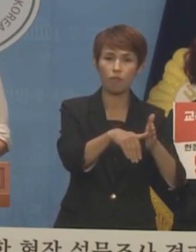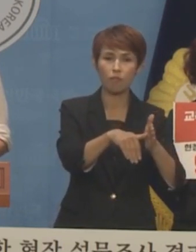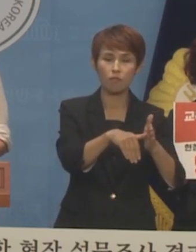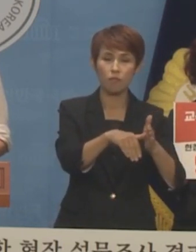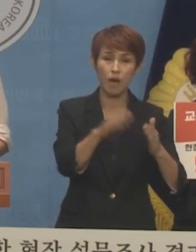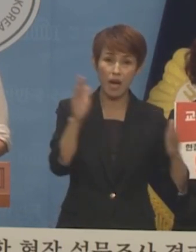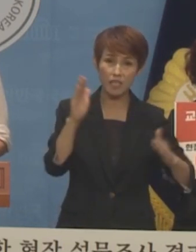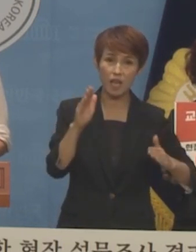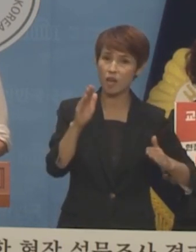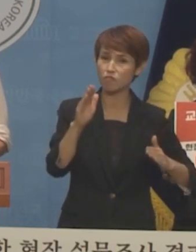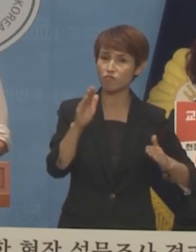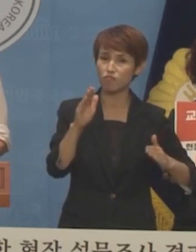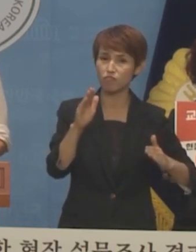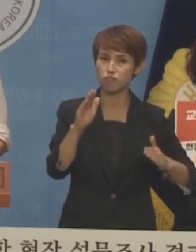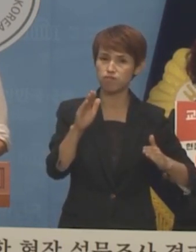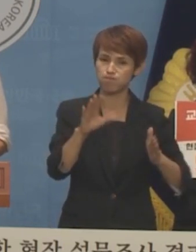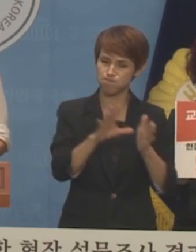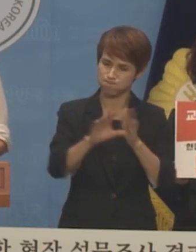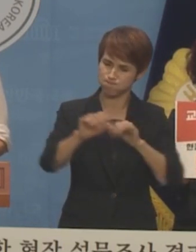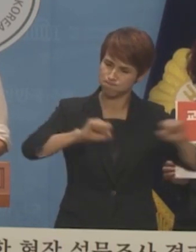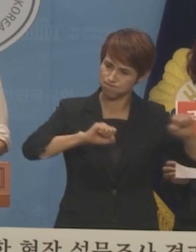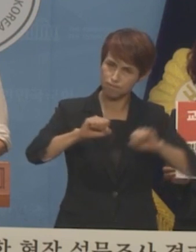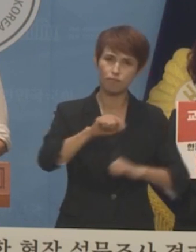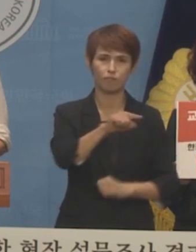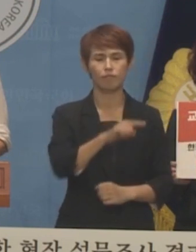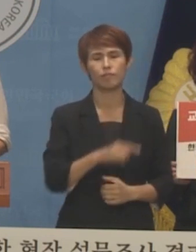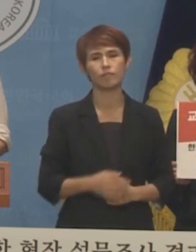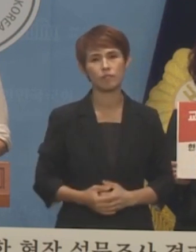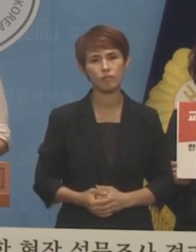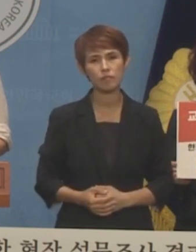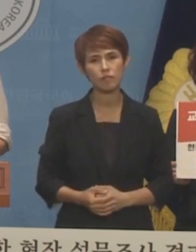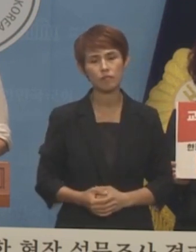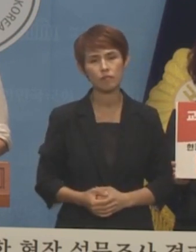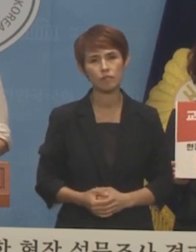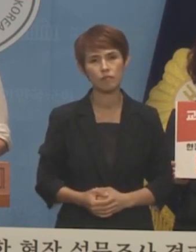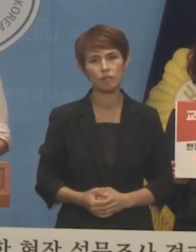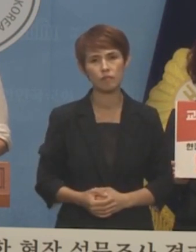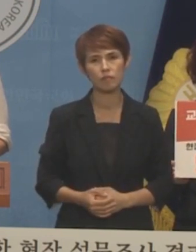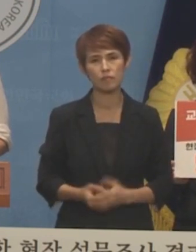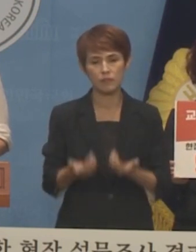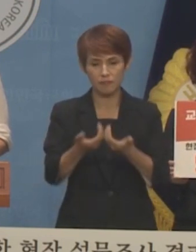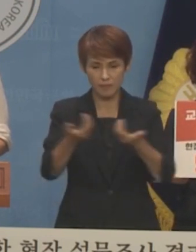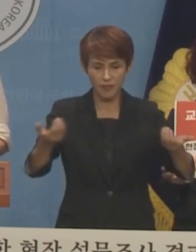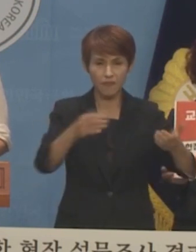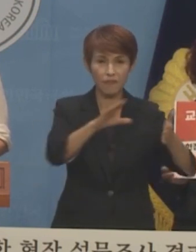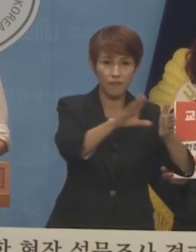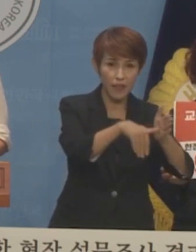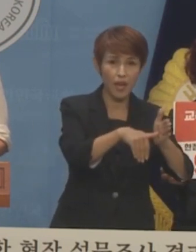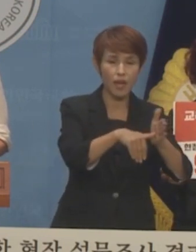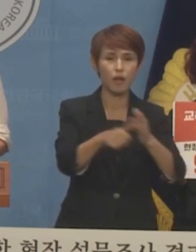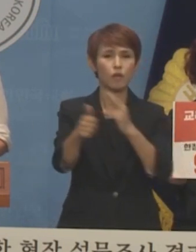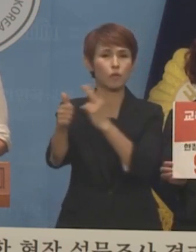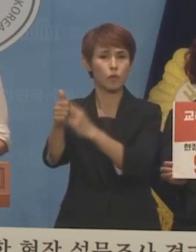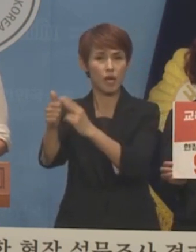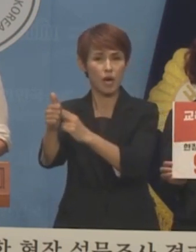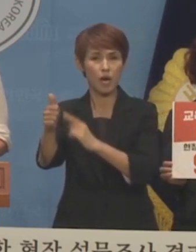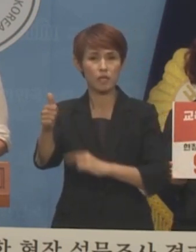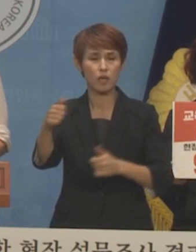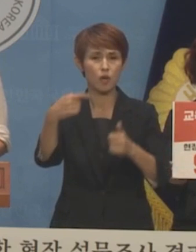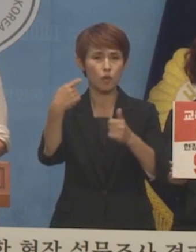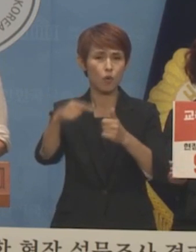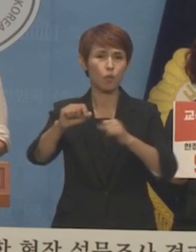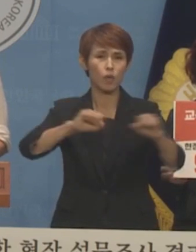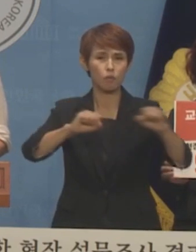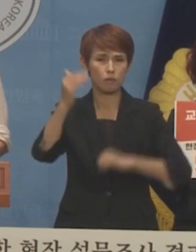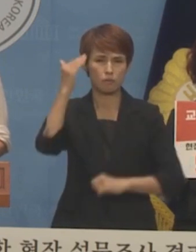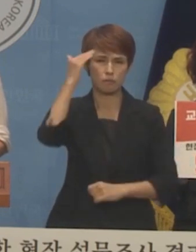여전히 반복되는 문제 행동을 보이고 있습니다. 또한 분리 과정에서 많은 교사들이 교육활동 침해